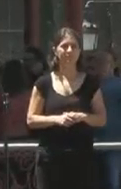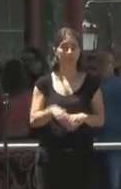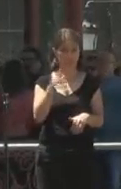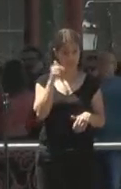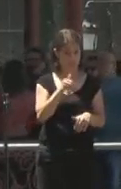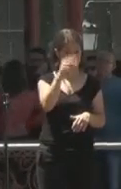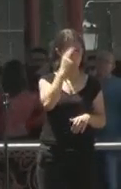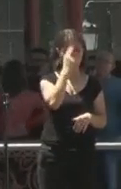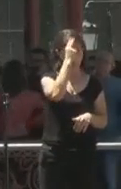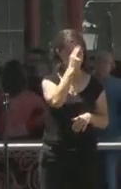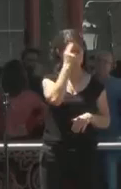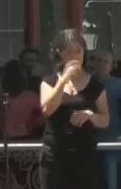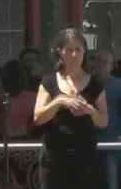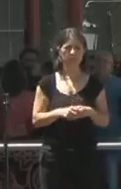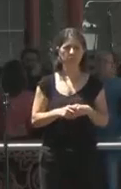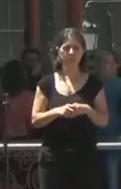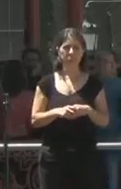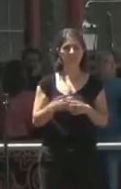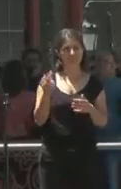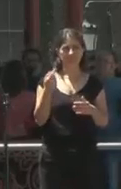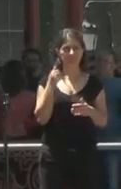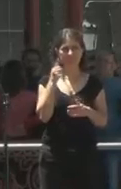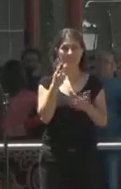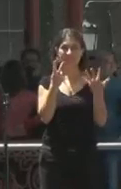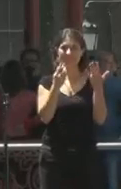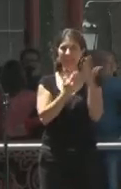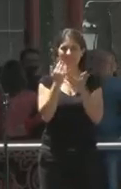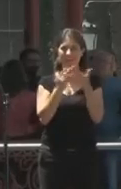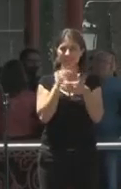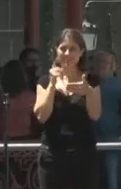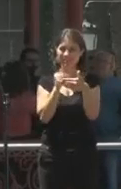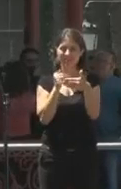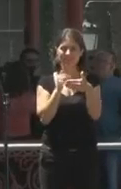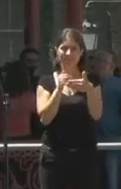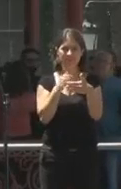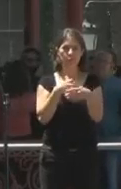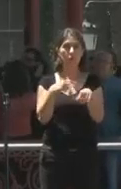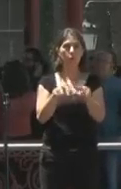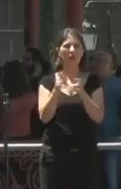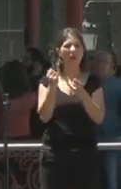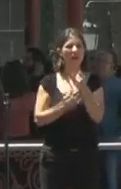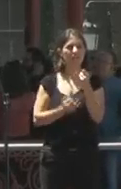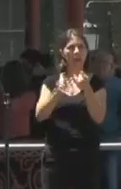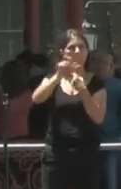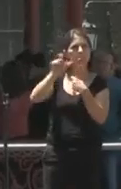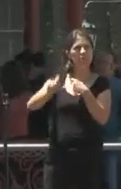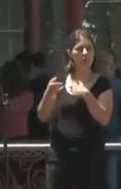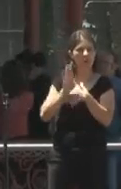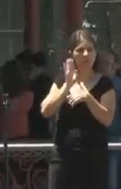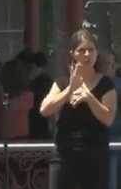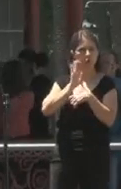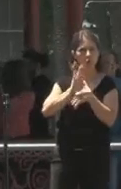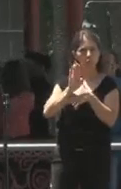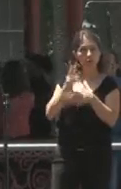próximo domingo, a 7 días, tenemos la posibilidad de que se acabe la impunidad. Hay